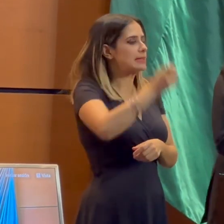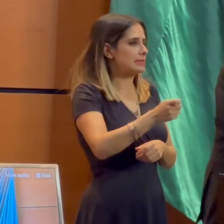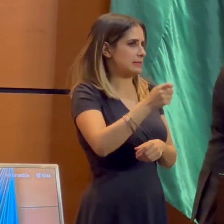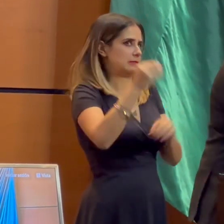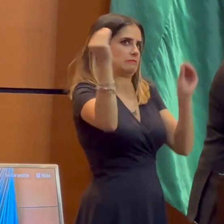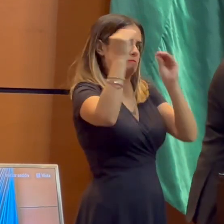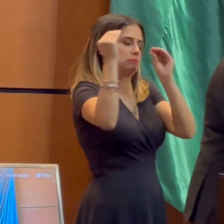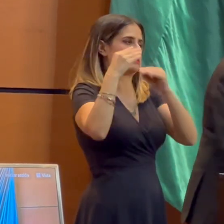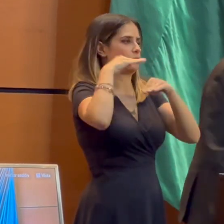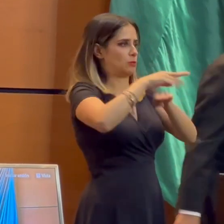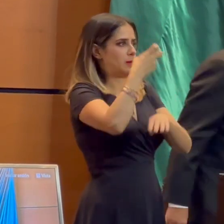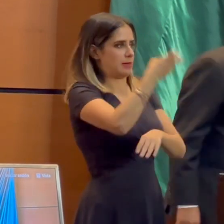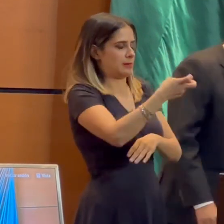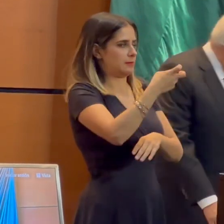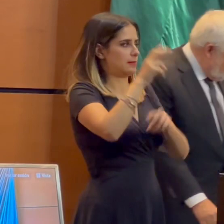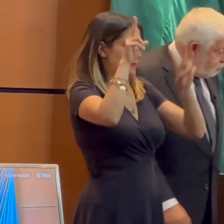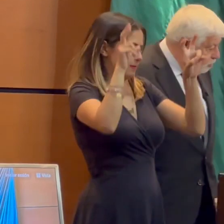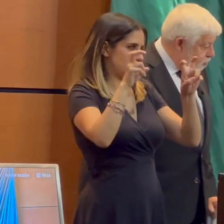Congreso. Adelante.